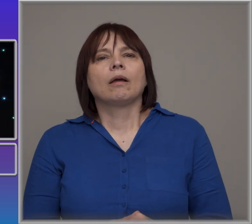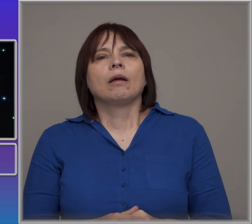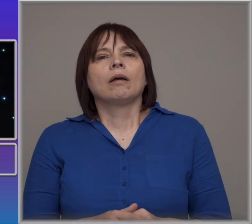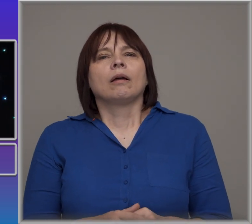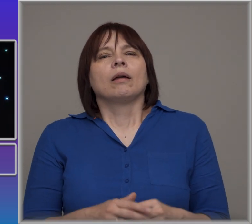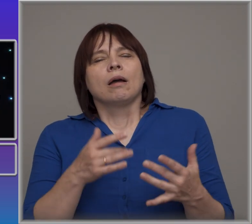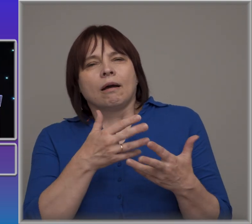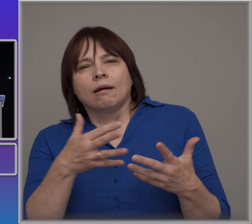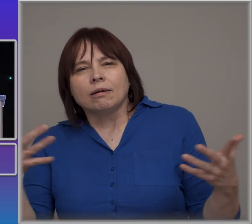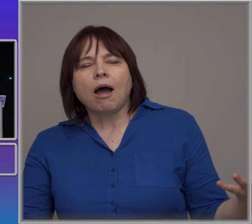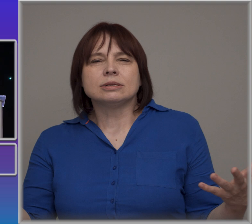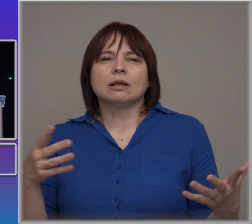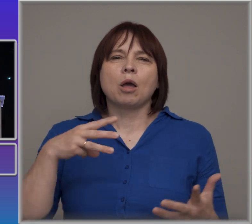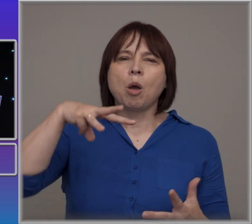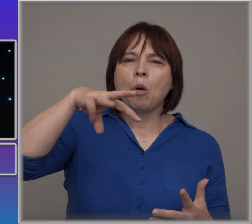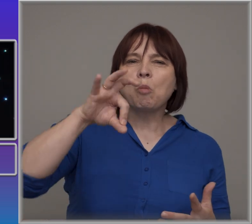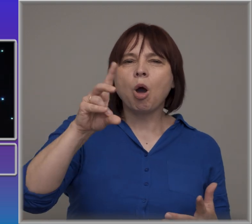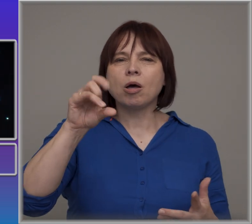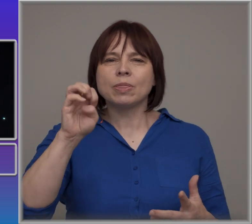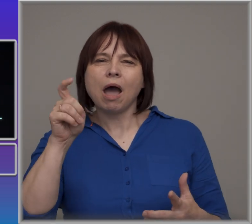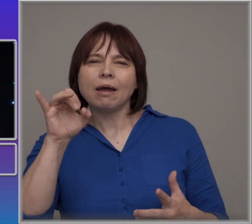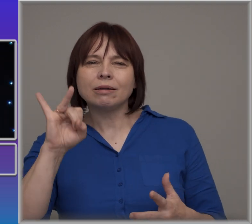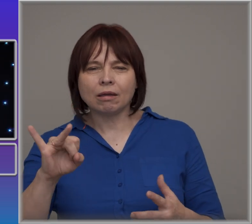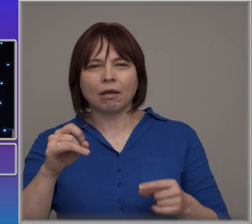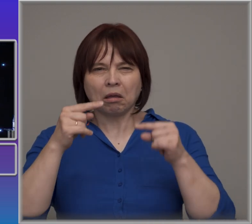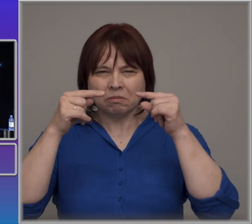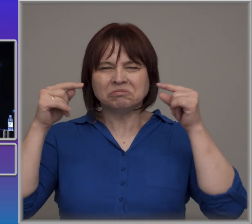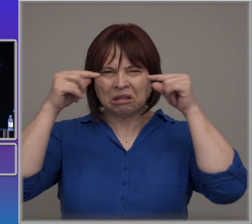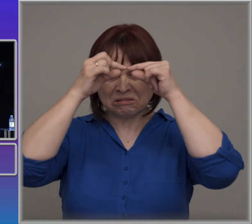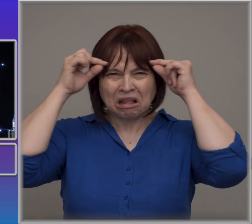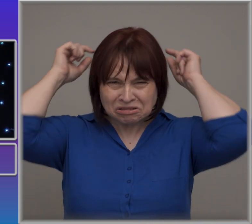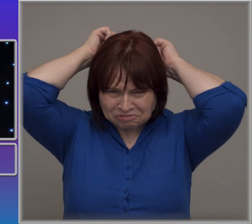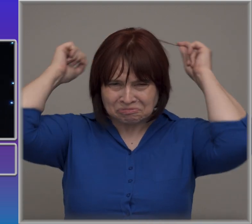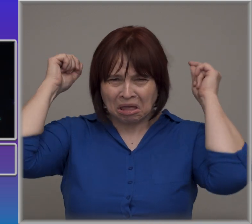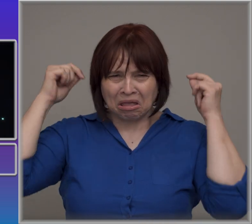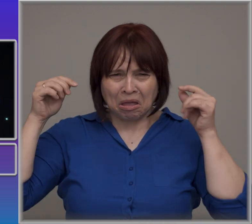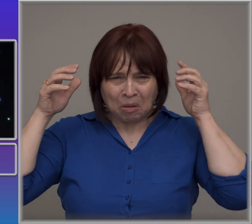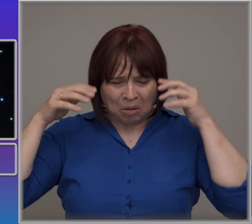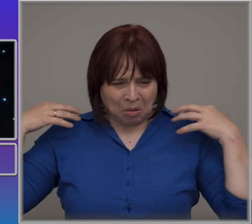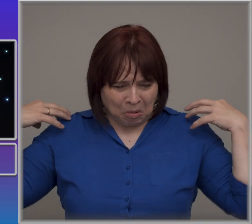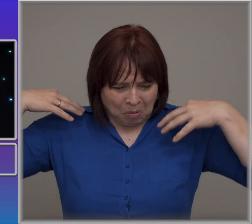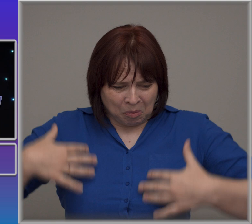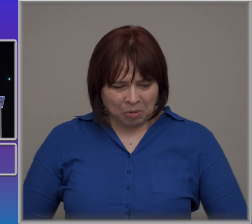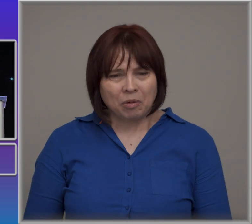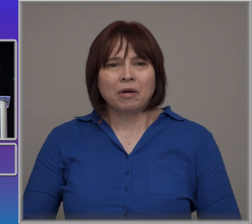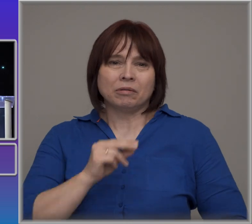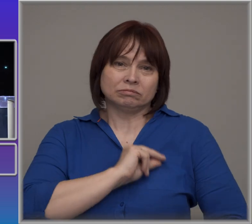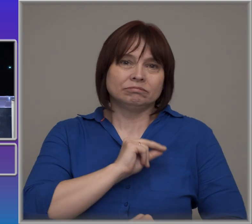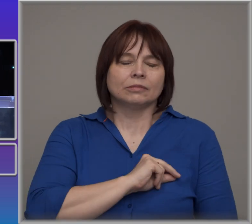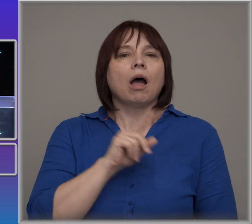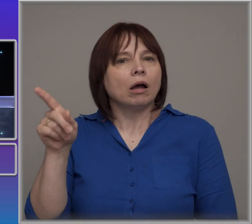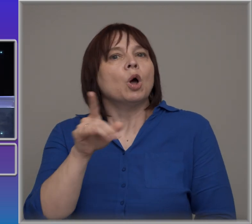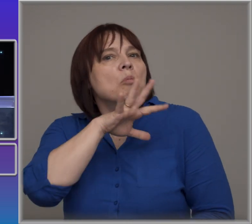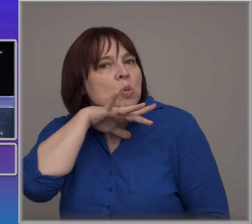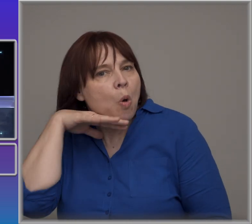Роттердамский. Эразм Роттердамский, который будет воспевать труд человека. который будет говорить о том, что труд человека очень